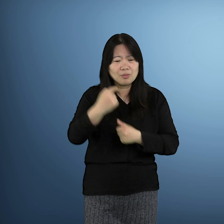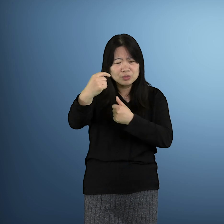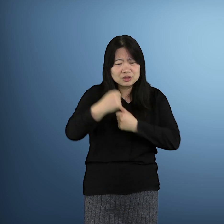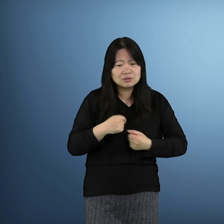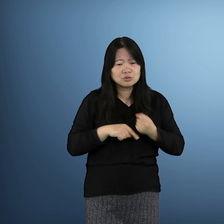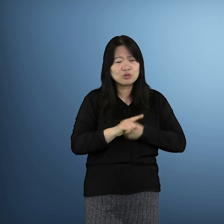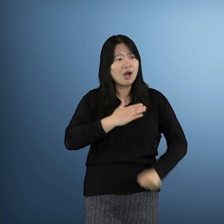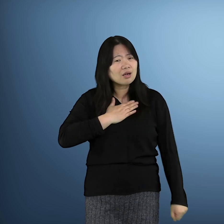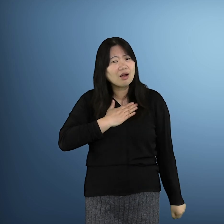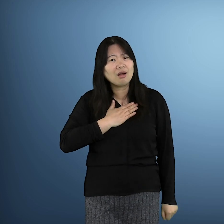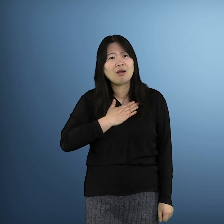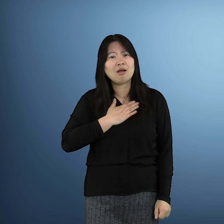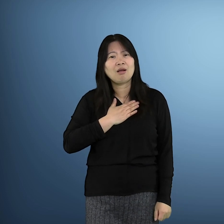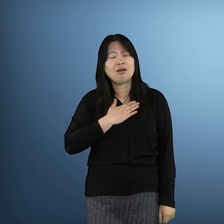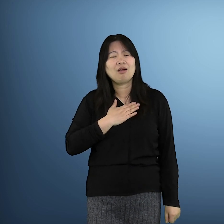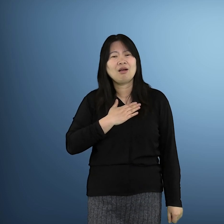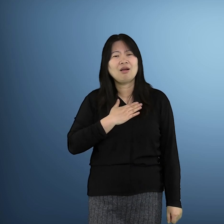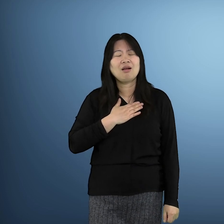아세요?